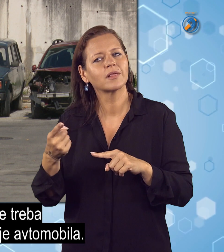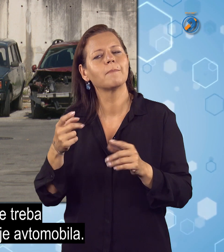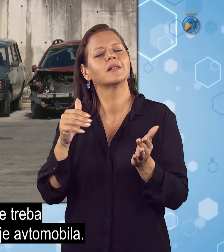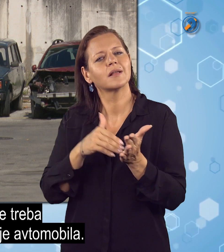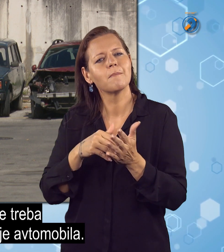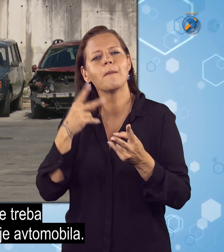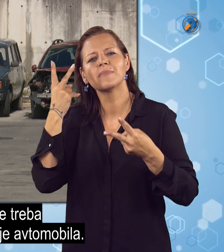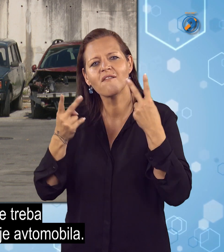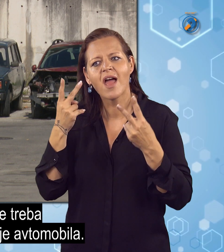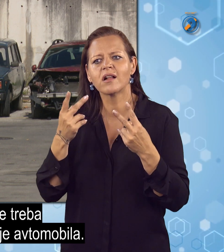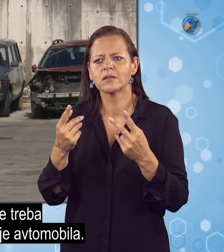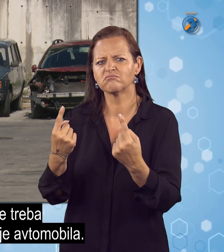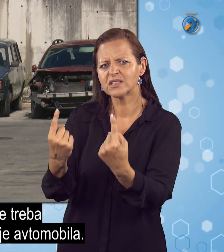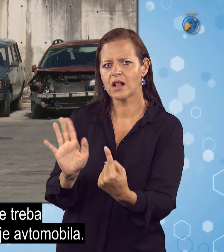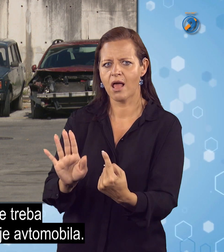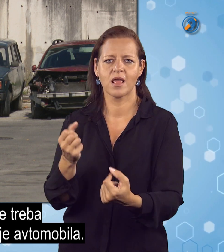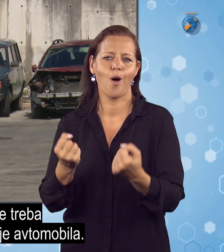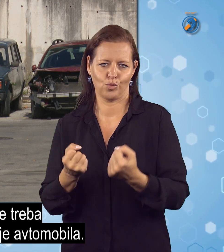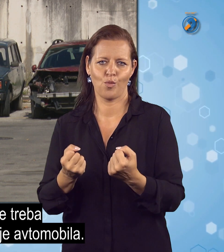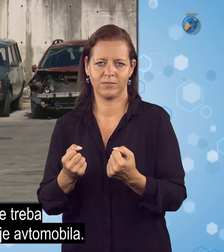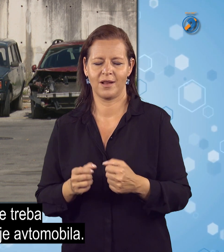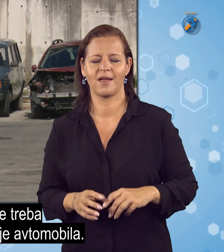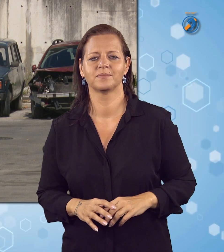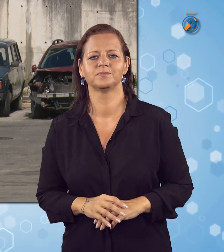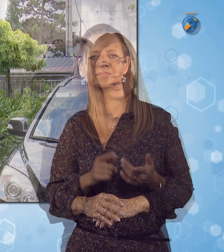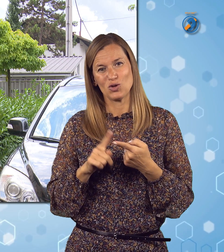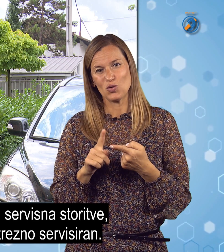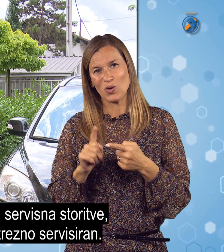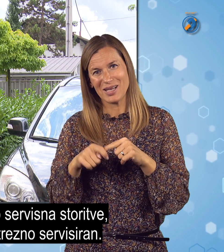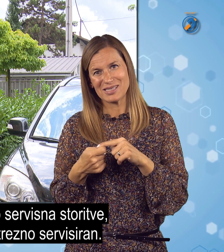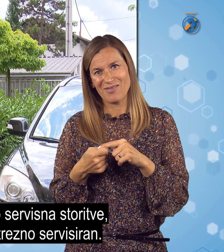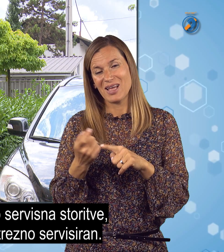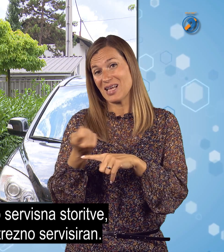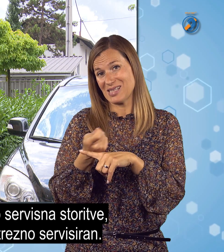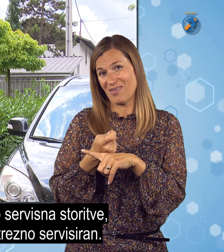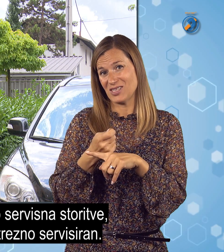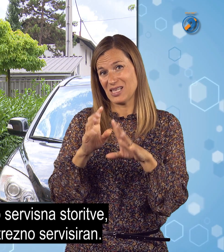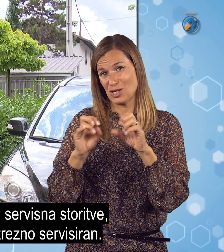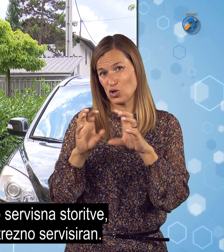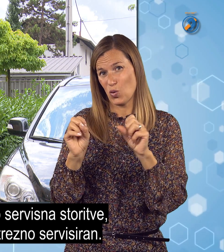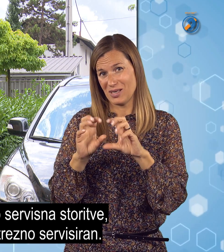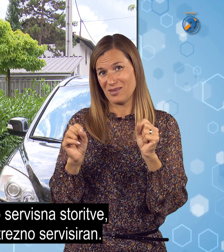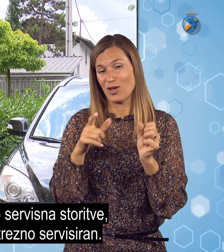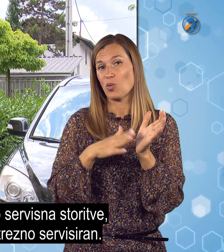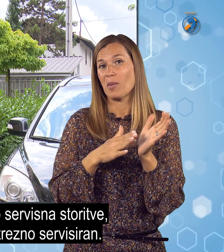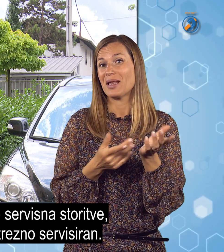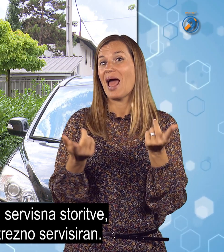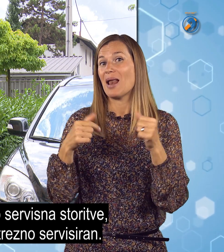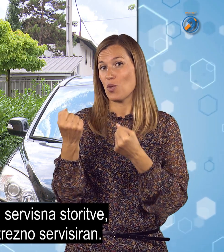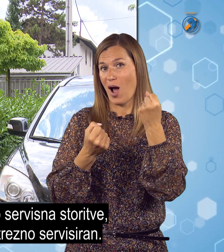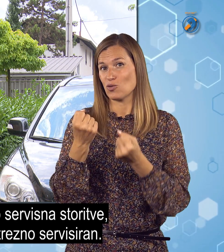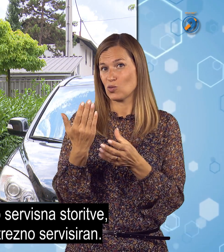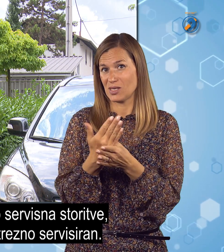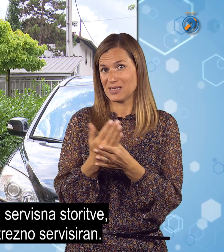Nato je treba preveriti stanje avtomobila. Druga zadeva je servisne storitve, ali je bil